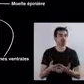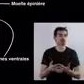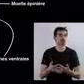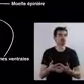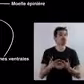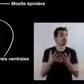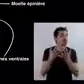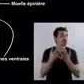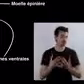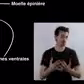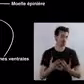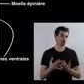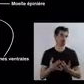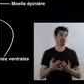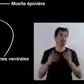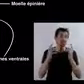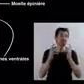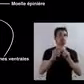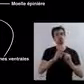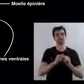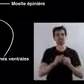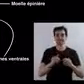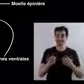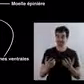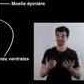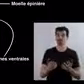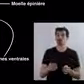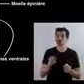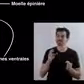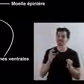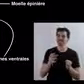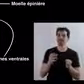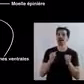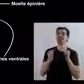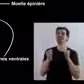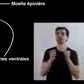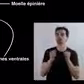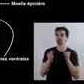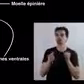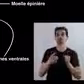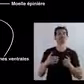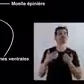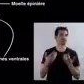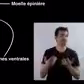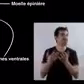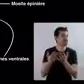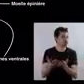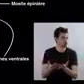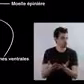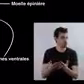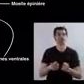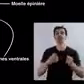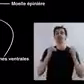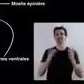les informations venant de l'environnement. Et dans notre cas, ces récepteurs sont sensibles à l'étirement du muscle dans lequel ils